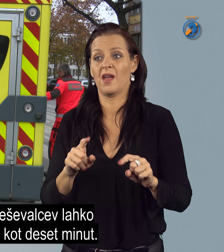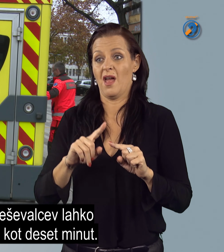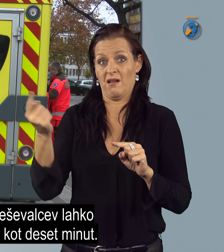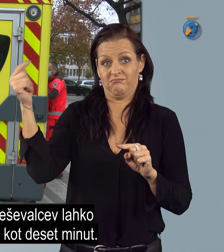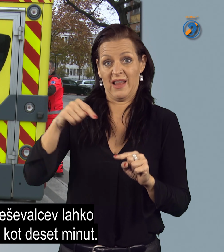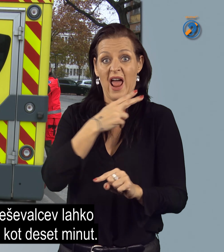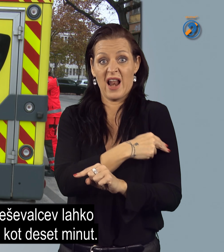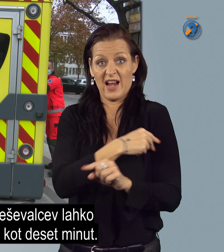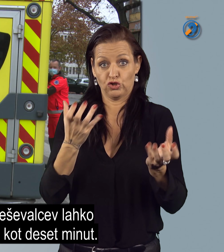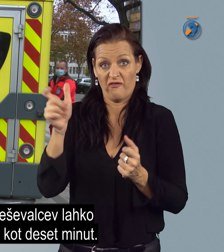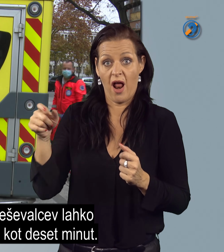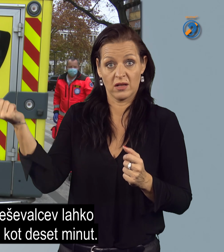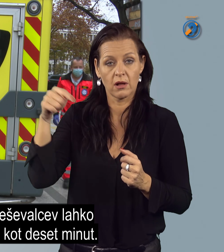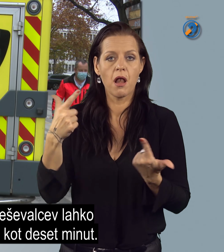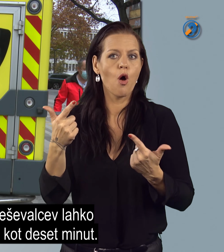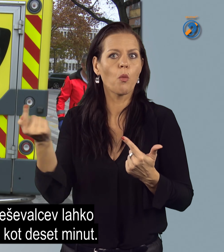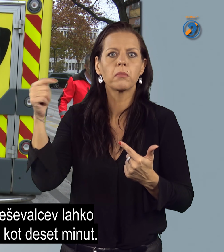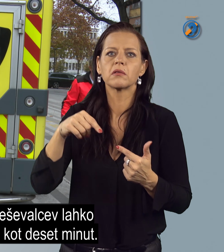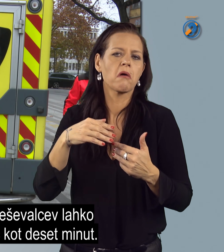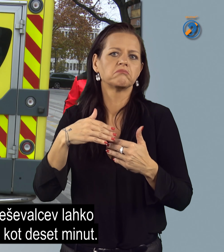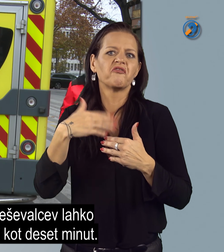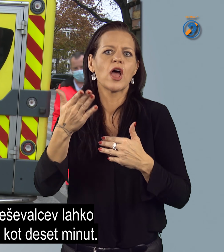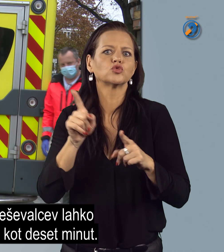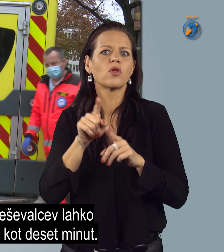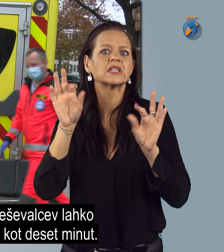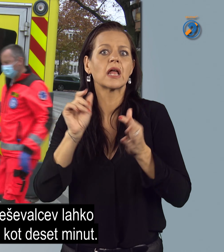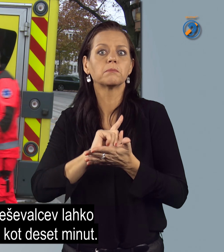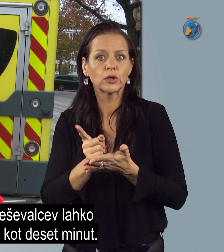Do prihoda reševalcev lahko mine tudi več kot 10 minut.